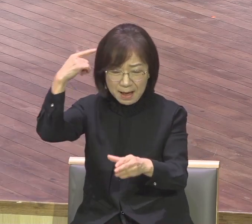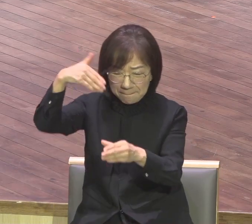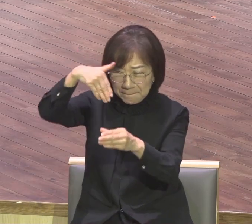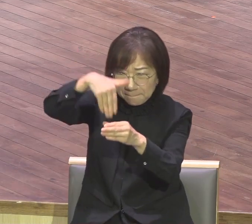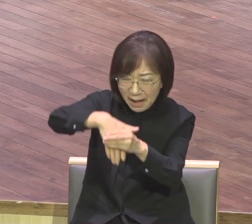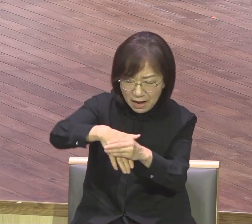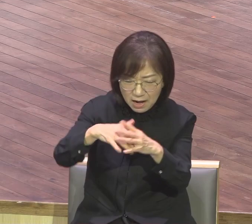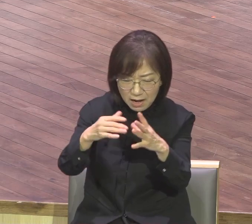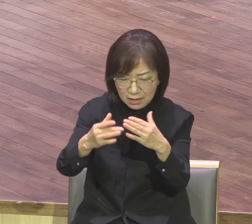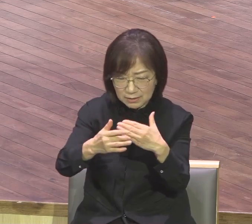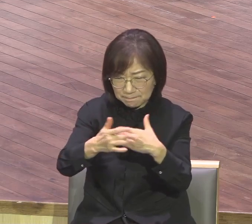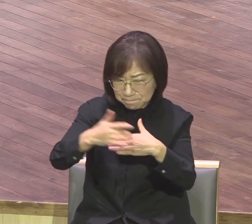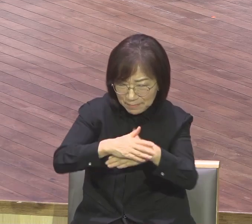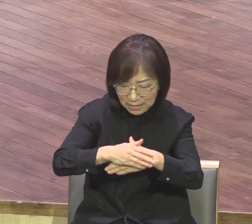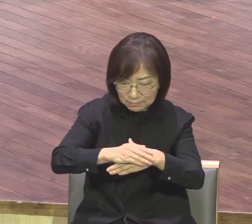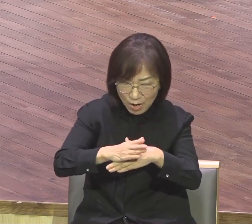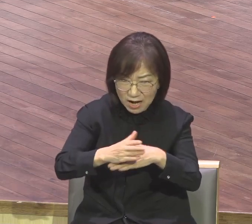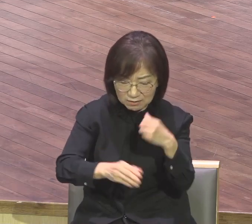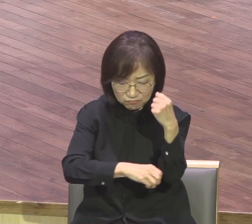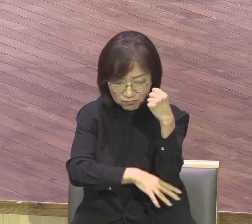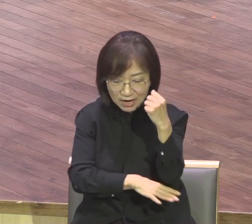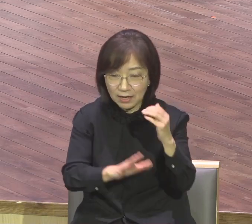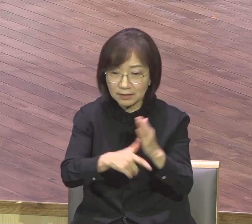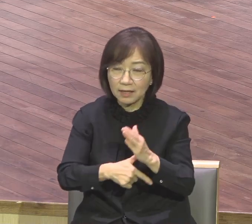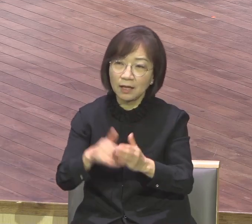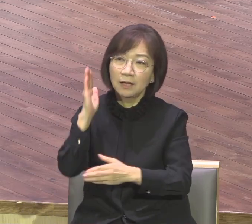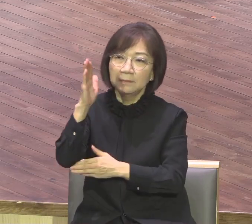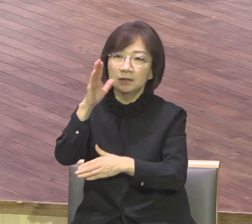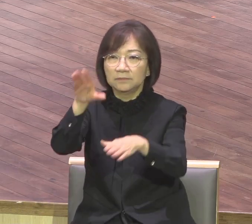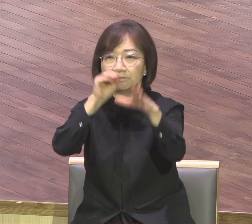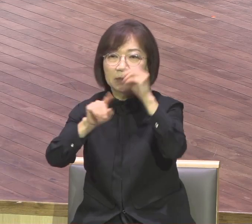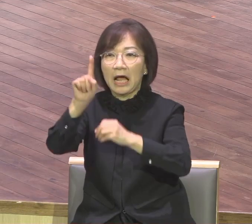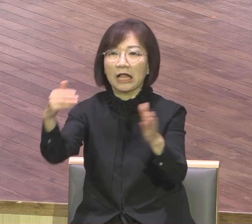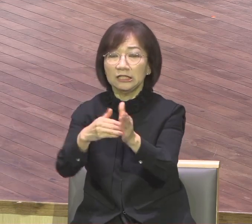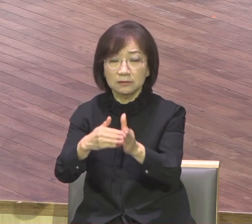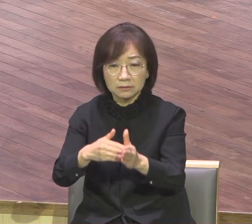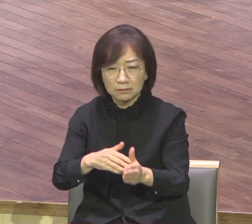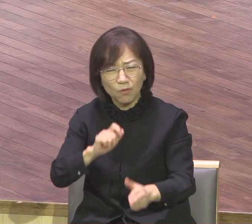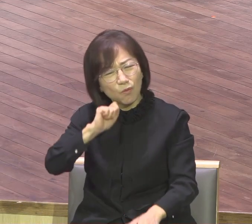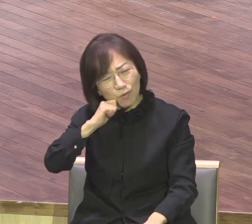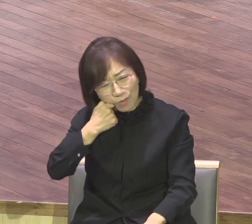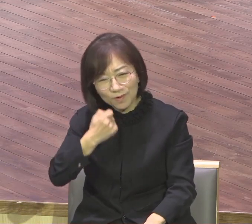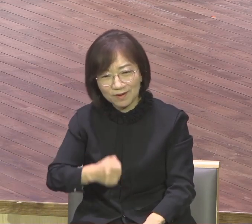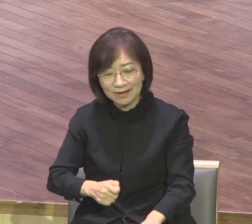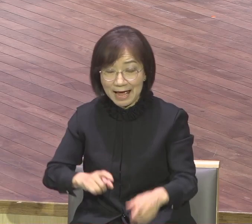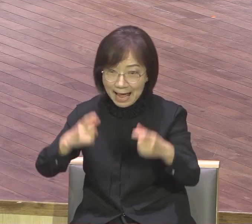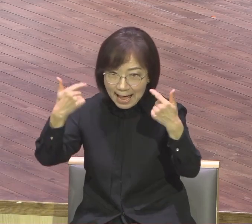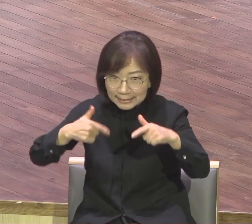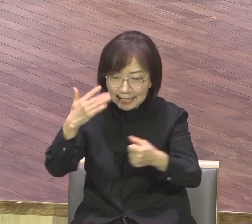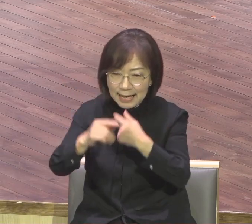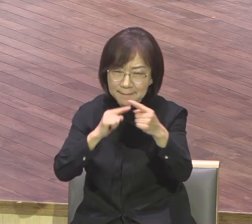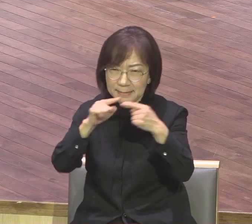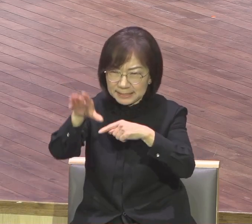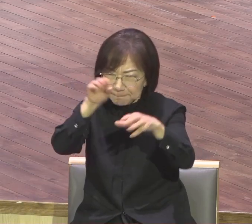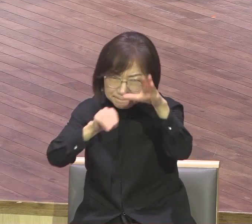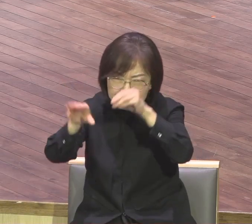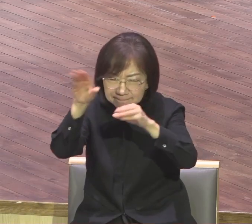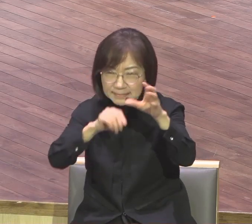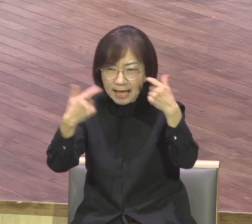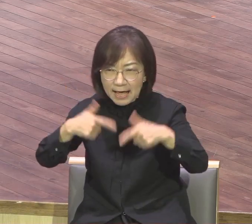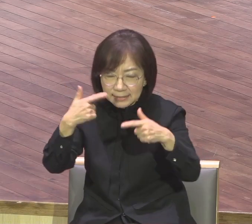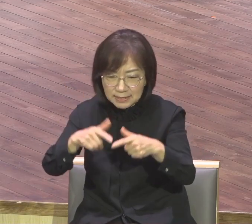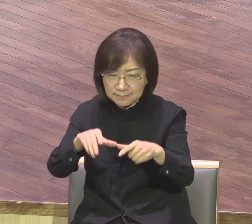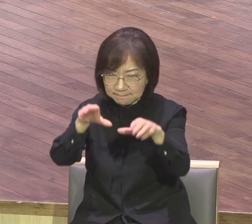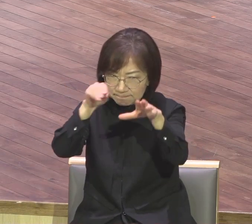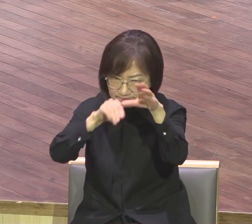con un solo culto no pueden ser así. 말씀 24 돼야 돼요. Tiene que ser 24 horas palabra. 그걸 3년만 해보세요. Háganlo 3